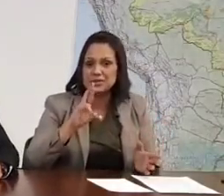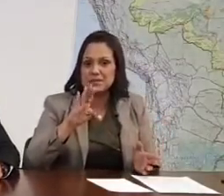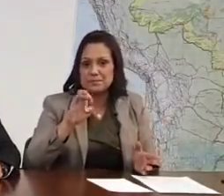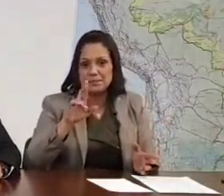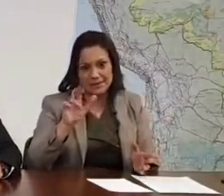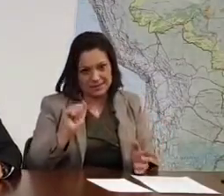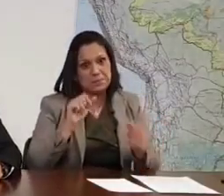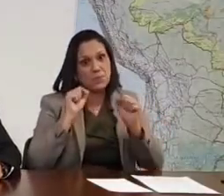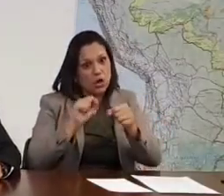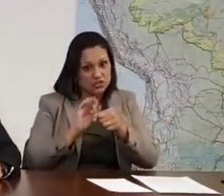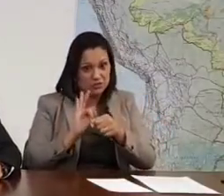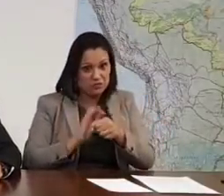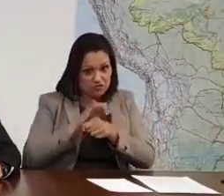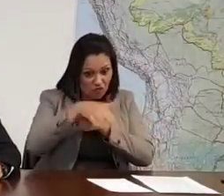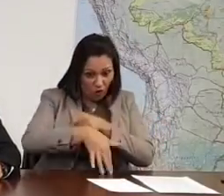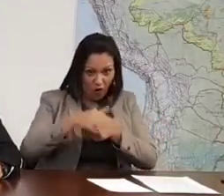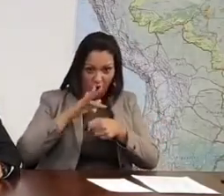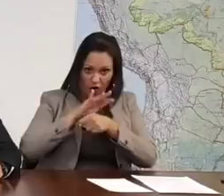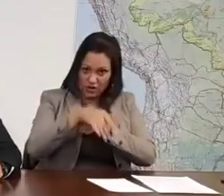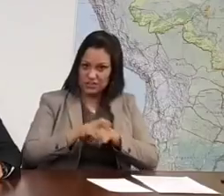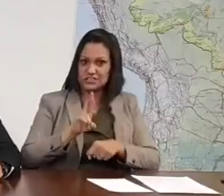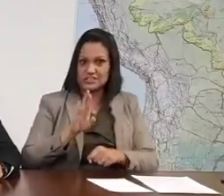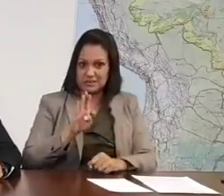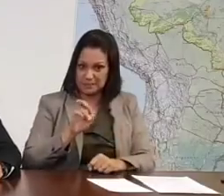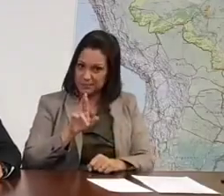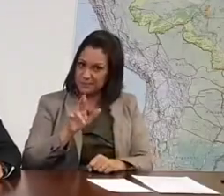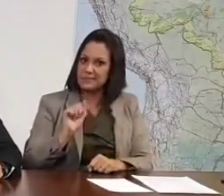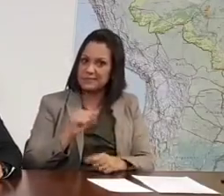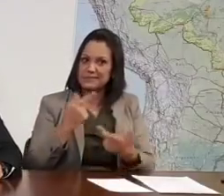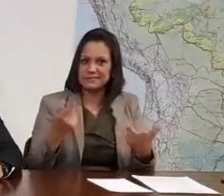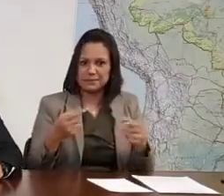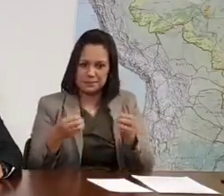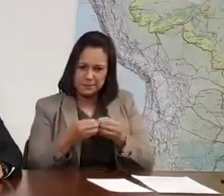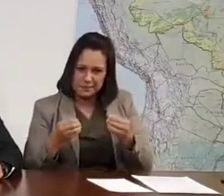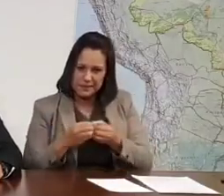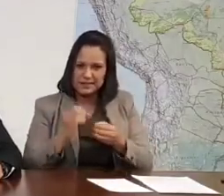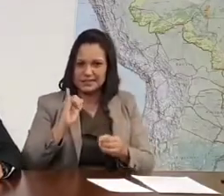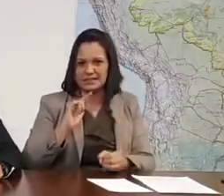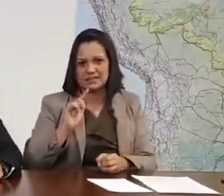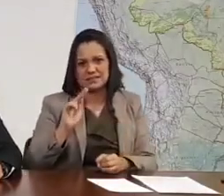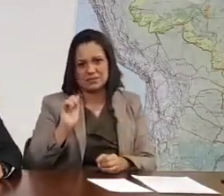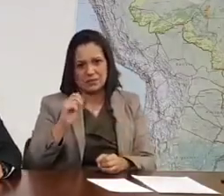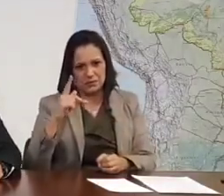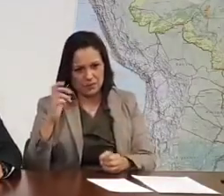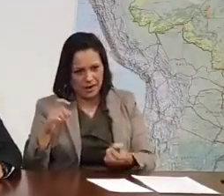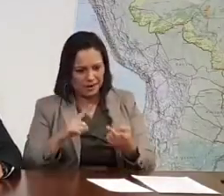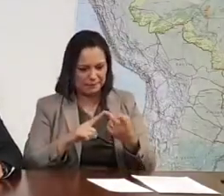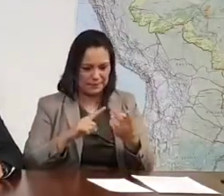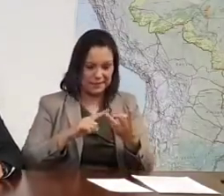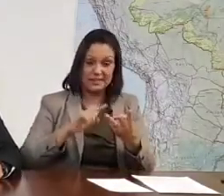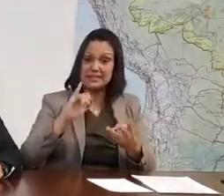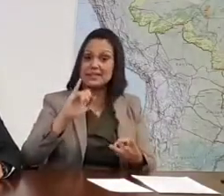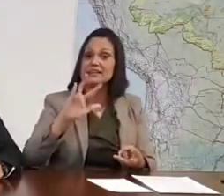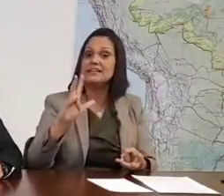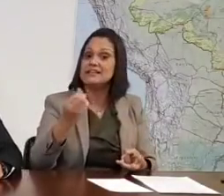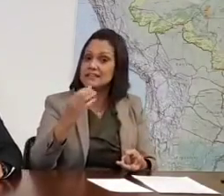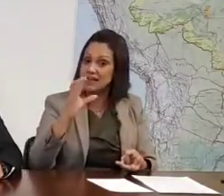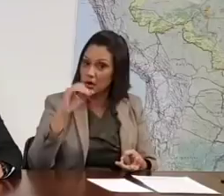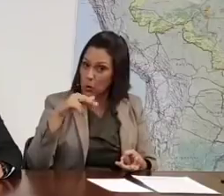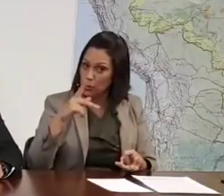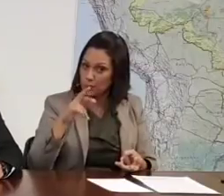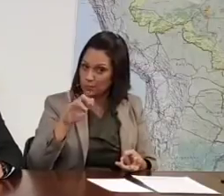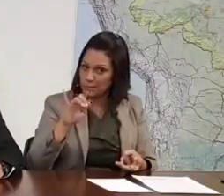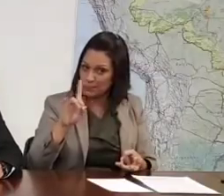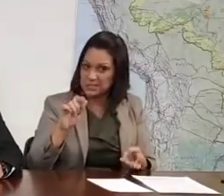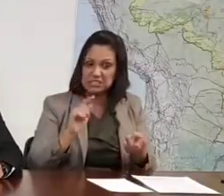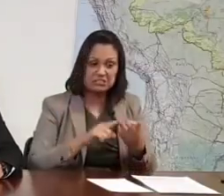fora do Rio Ribeira. Também é um passeio maravilhoso. Tu para a tua jet ski na região lá de Iguape, Canané, Ilha Comprida, para o carro lá, pega um jet ski. Dá